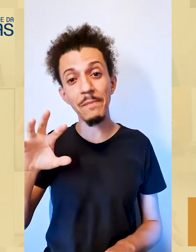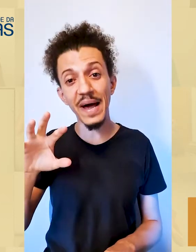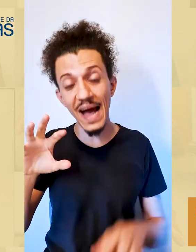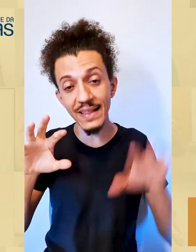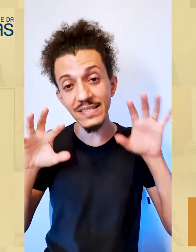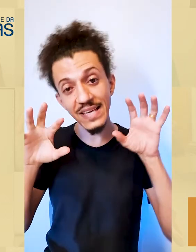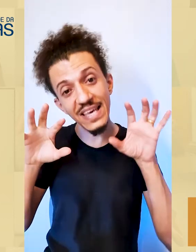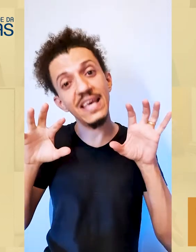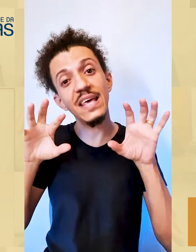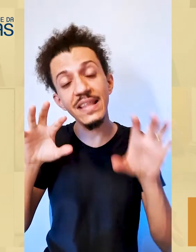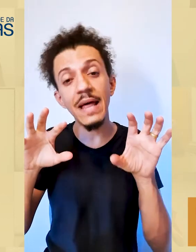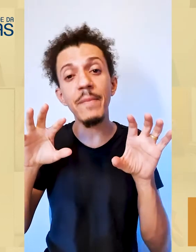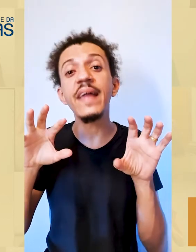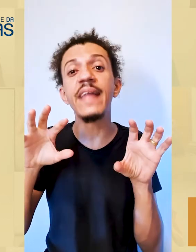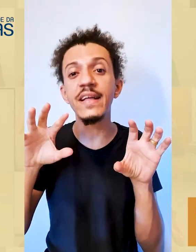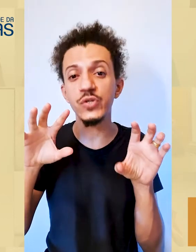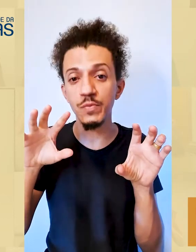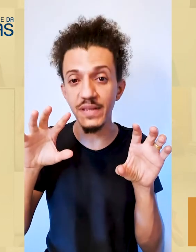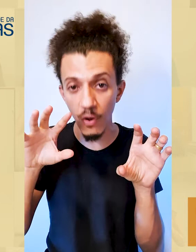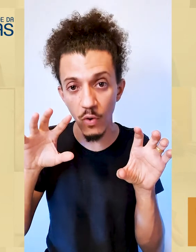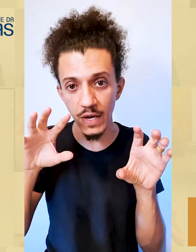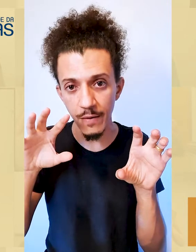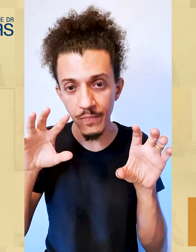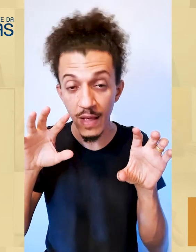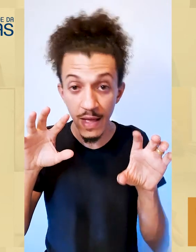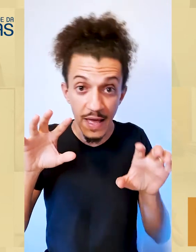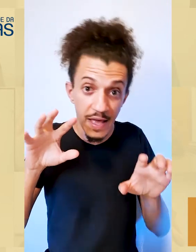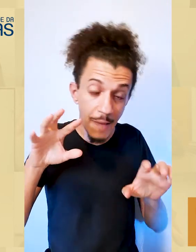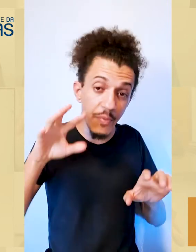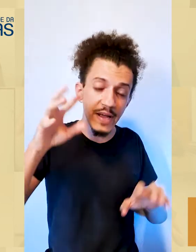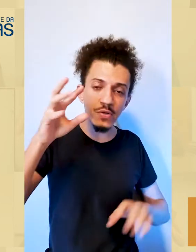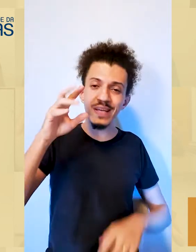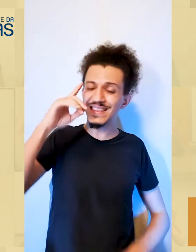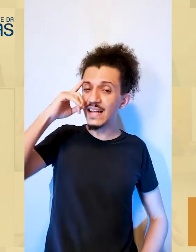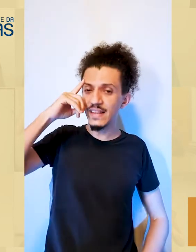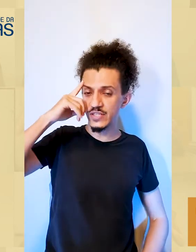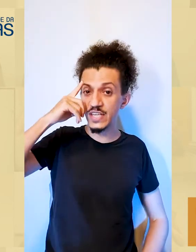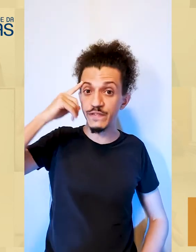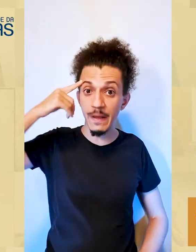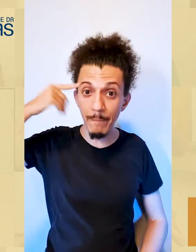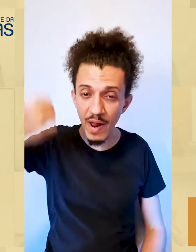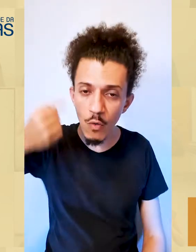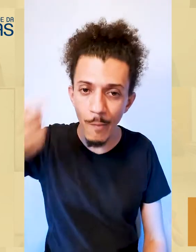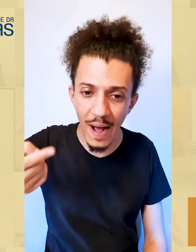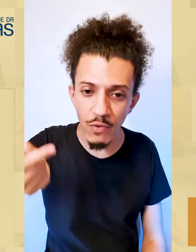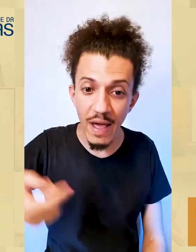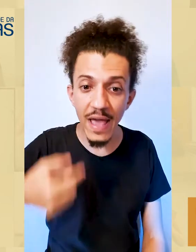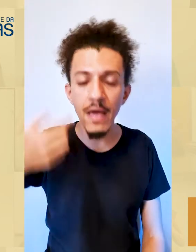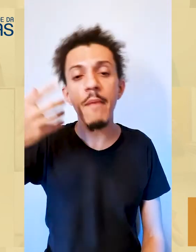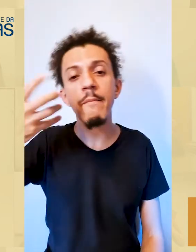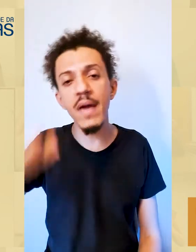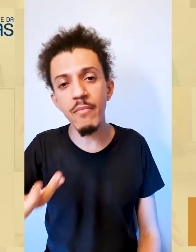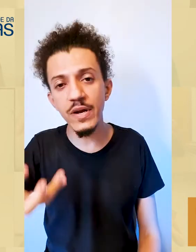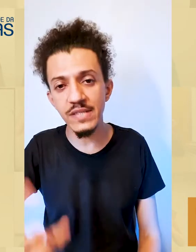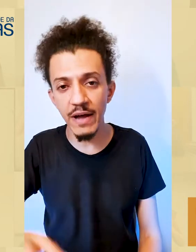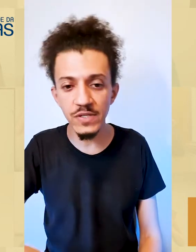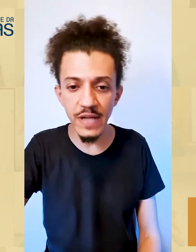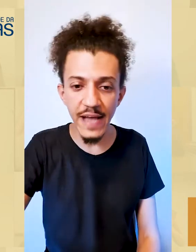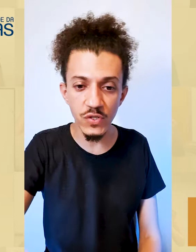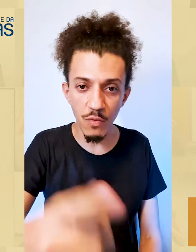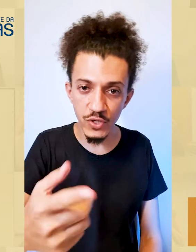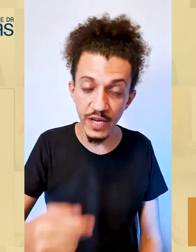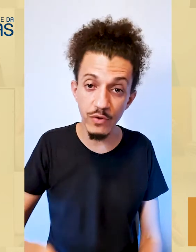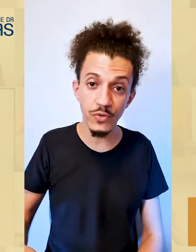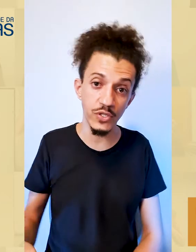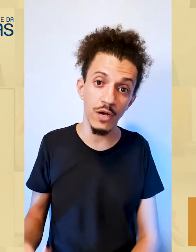línguas separadas e independentes uma da outra. E é por isso que tanta gente fica preocupado em memorizar os